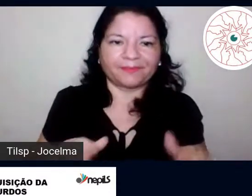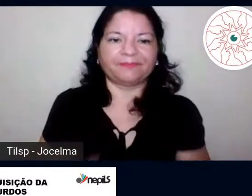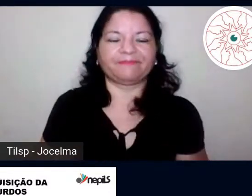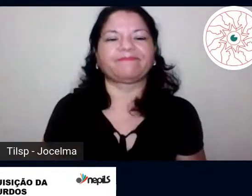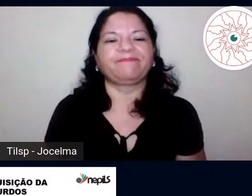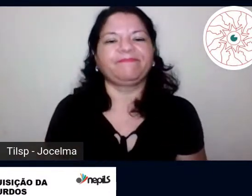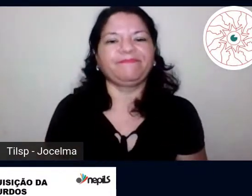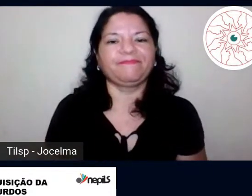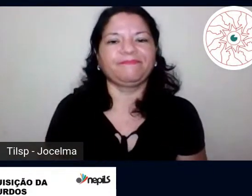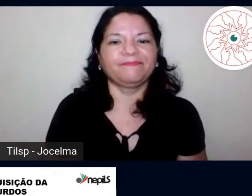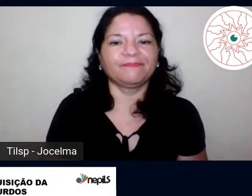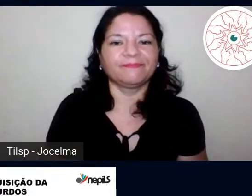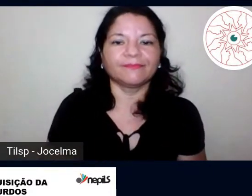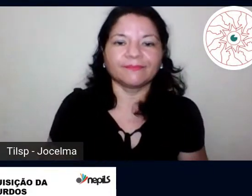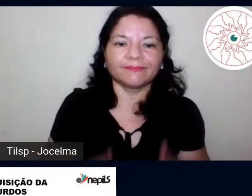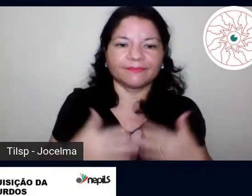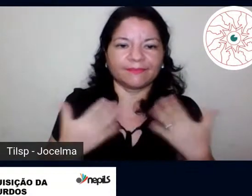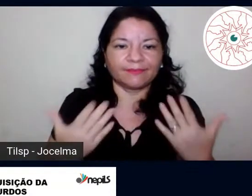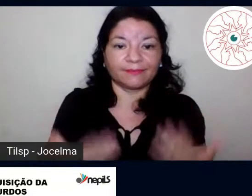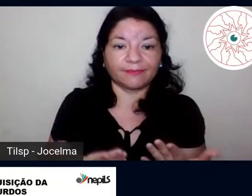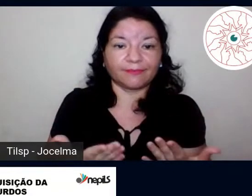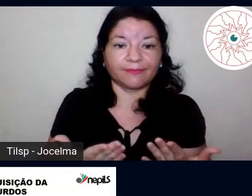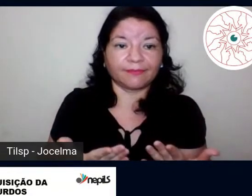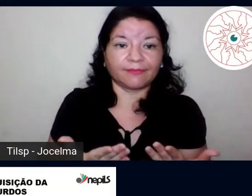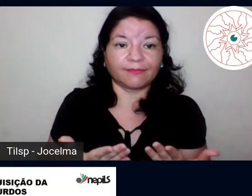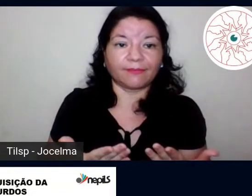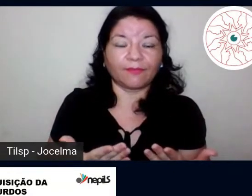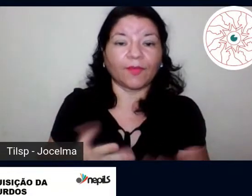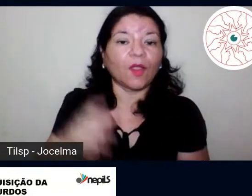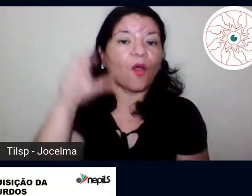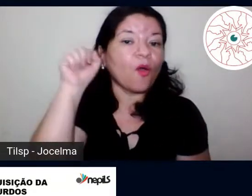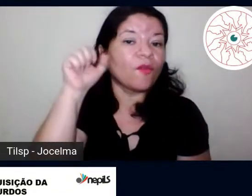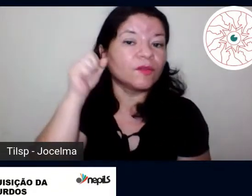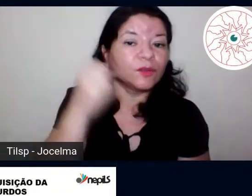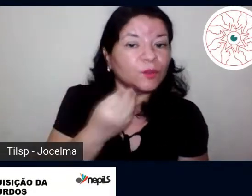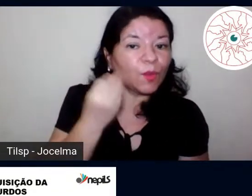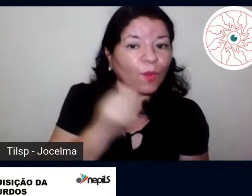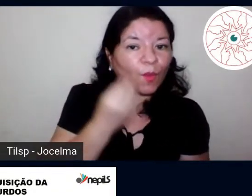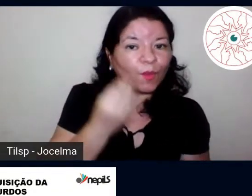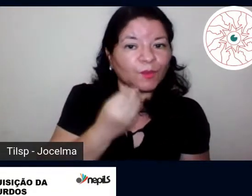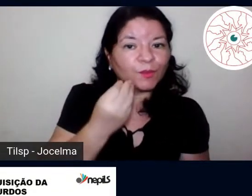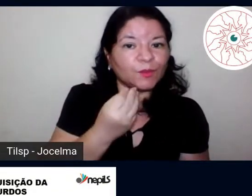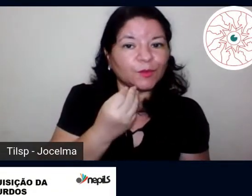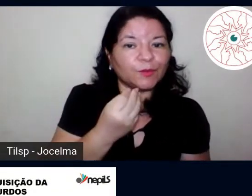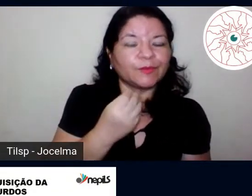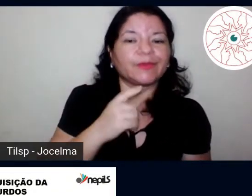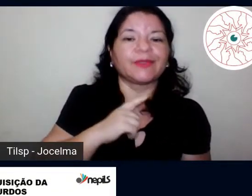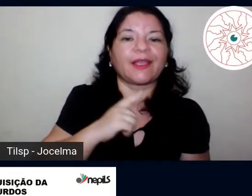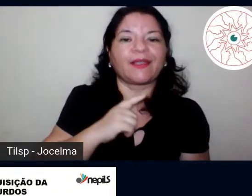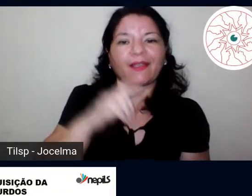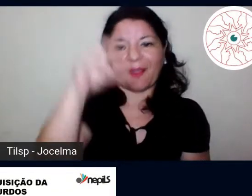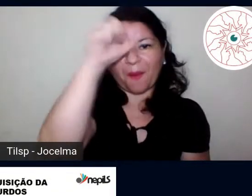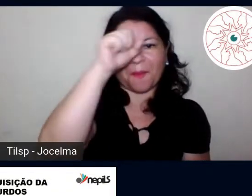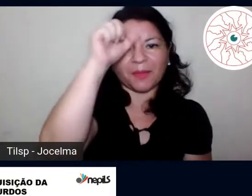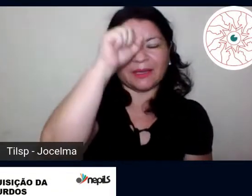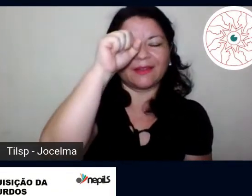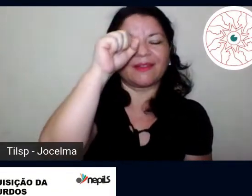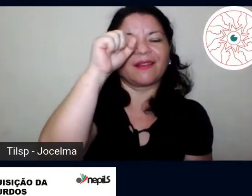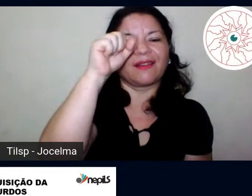favor. Bom, eh, já no caso dos ouvintes, quando vão aprender uma modalidade,